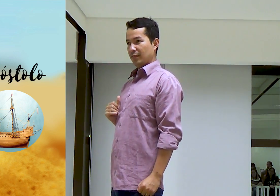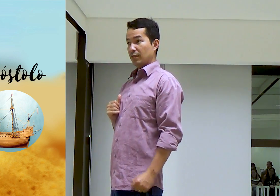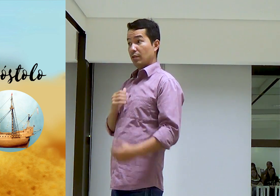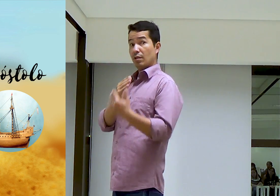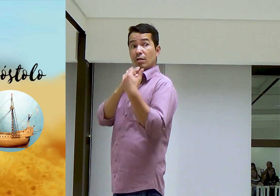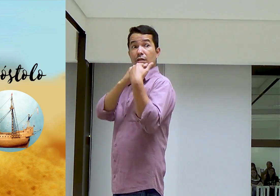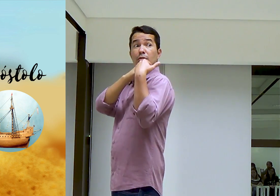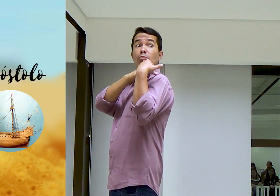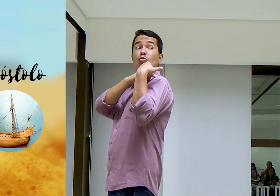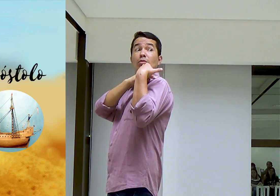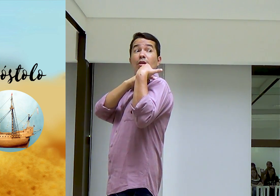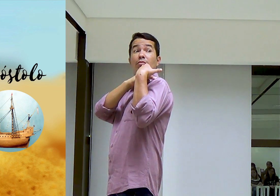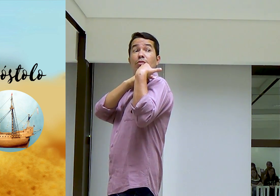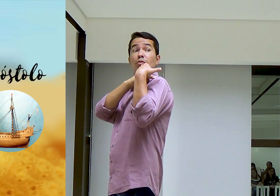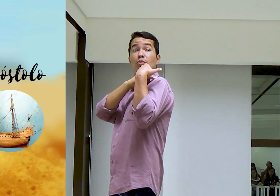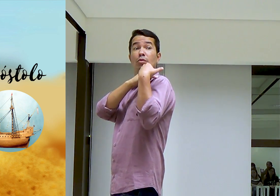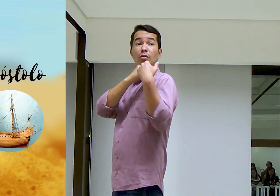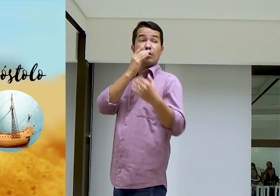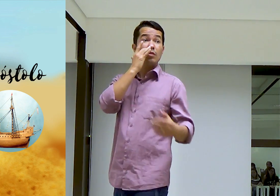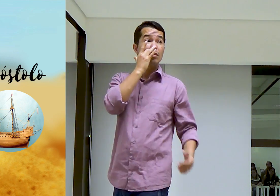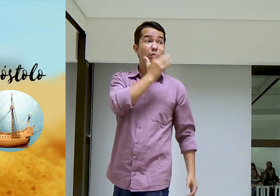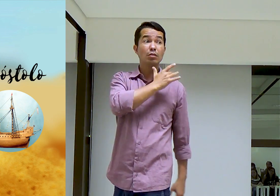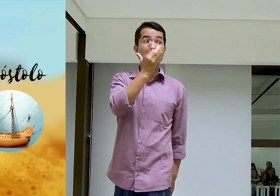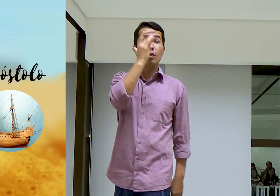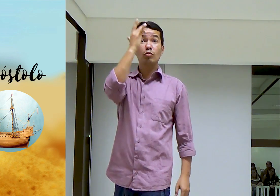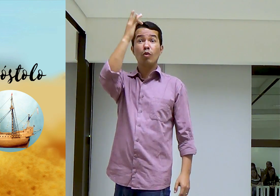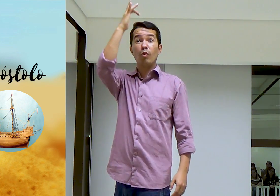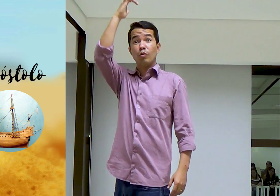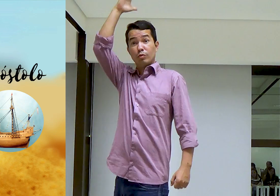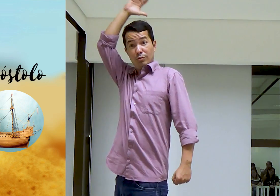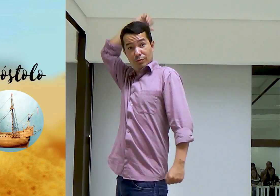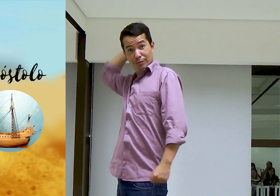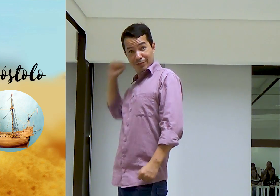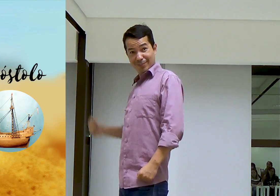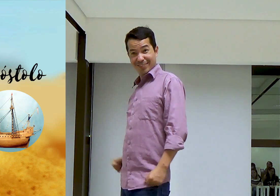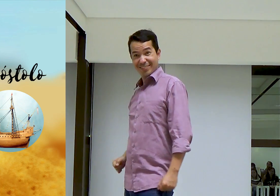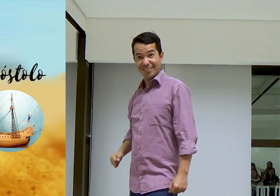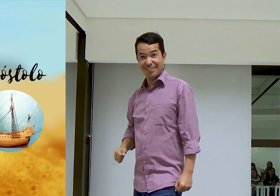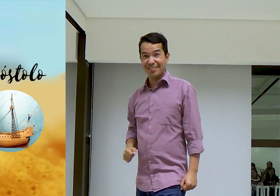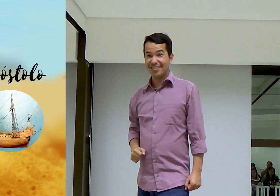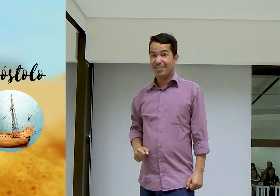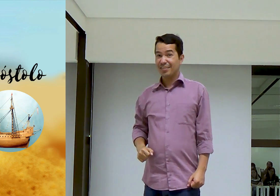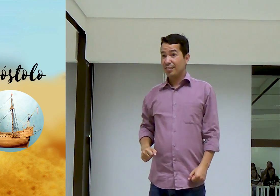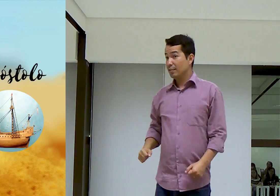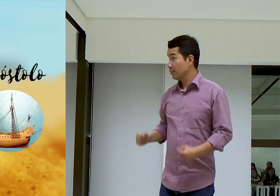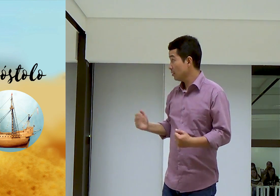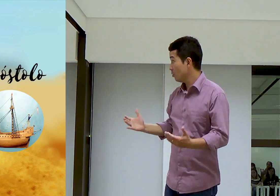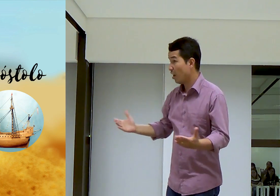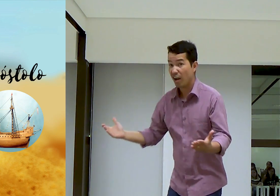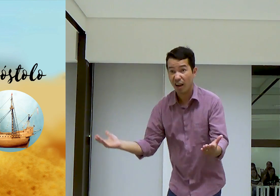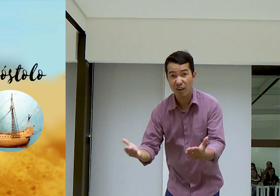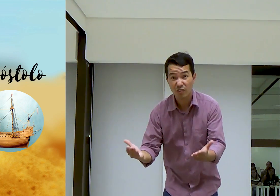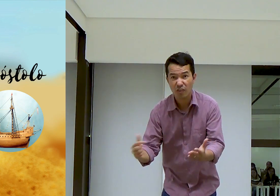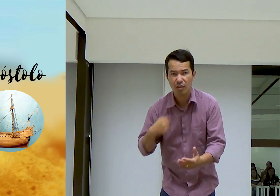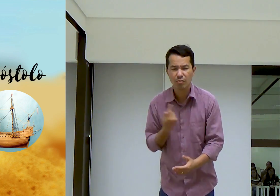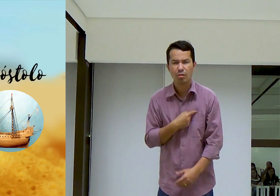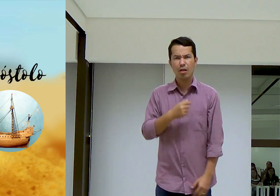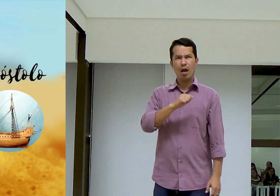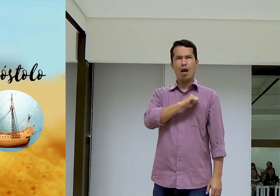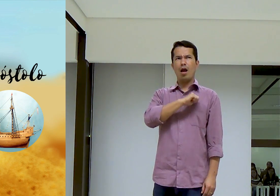rei recebia, ele era o responsável por esse tesouro. Então,